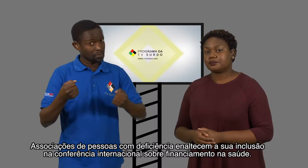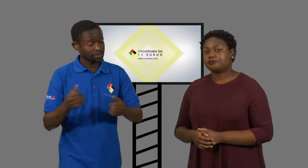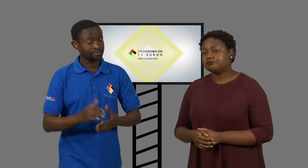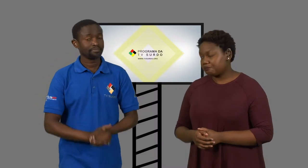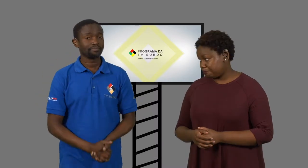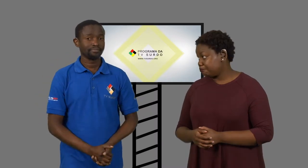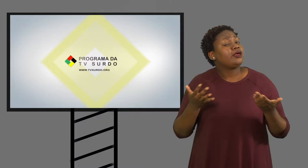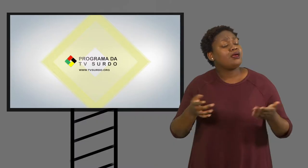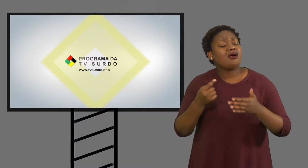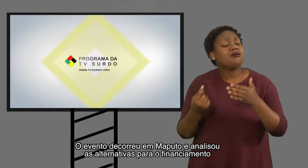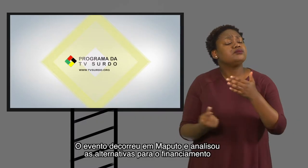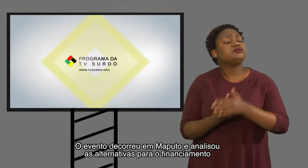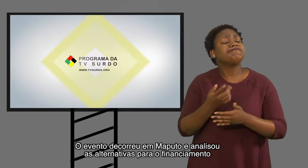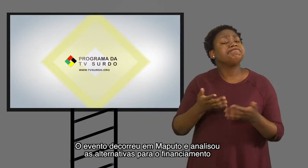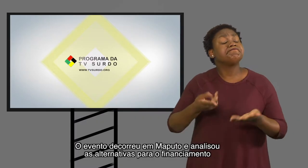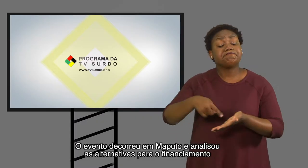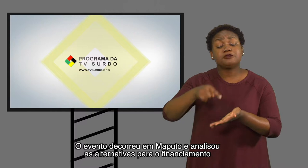na Saúde.